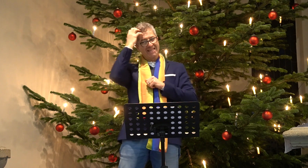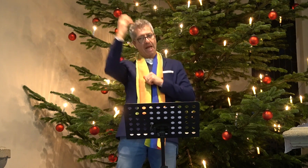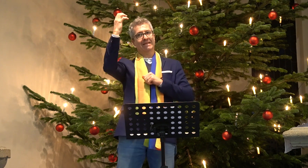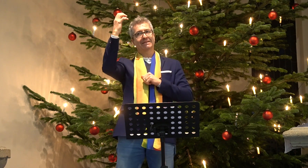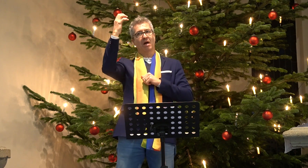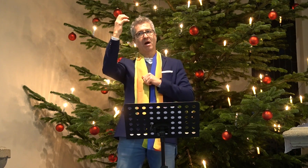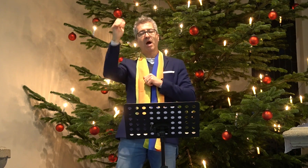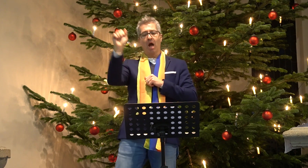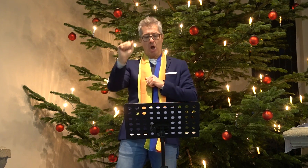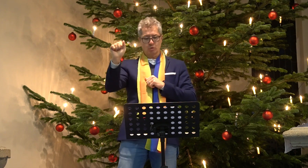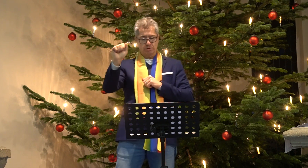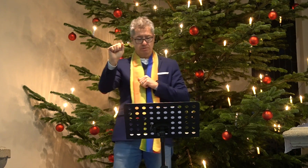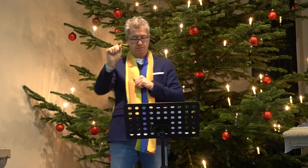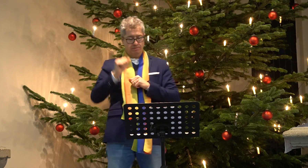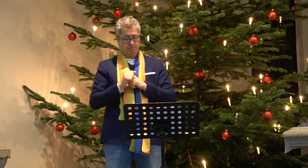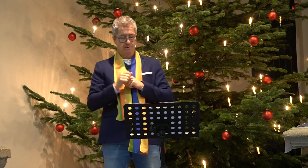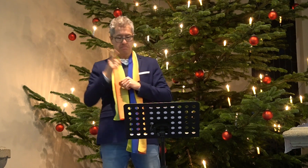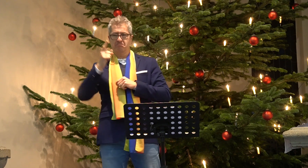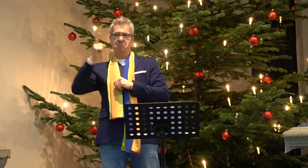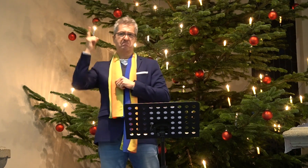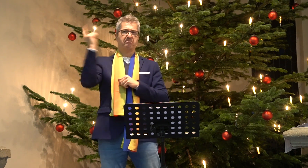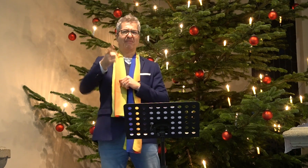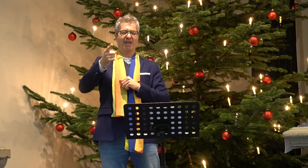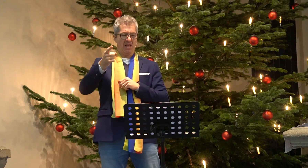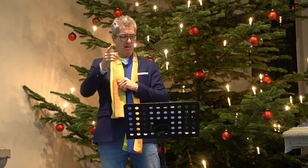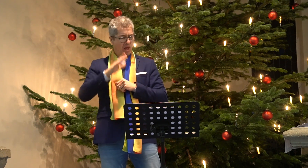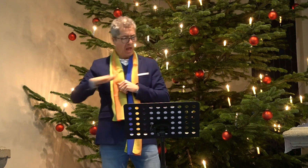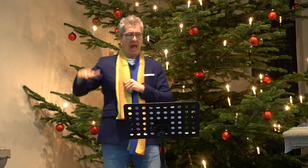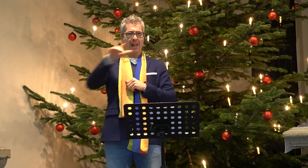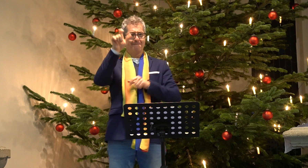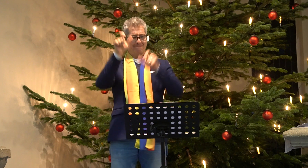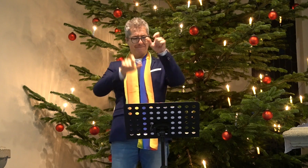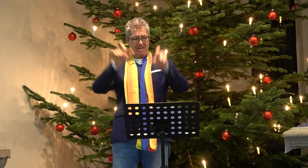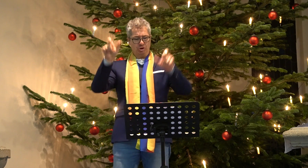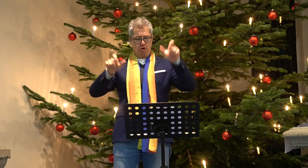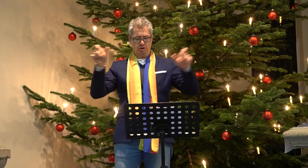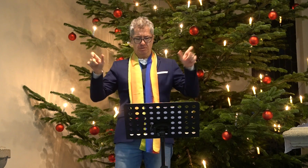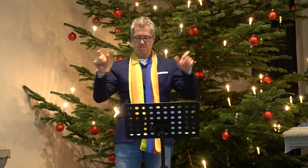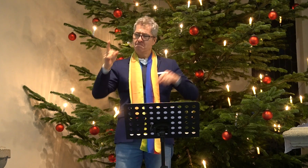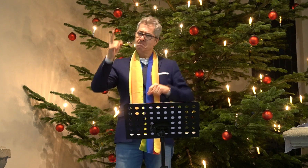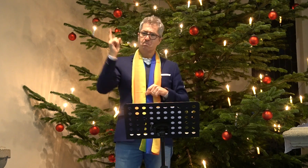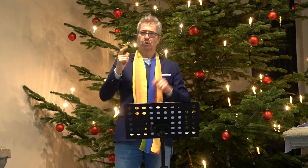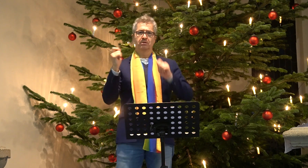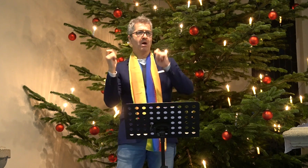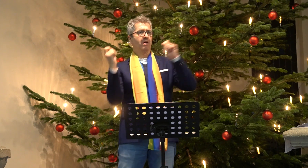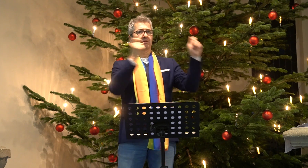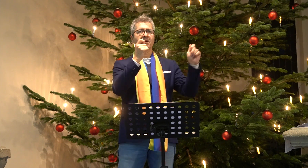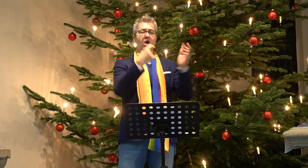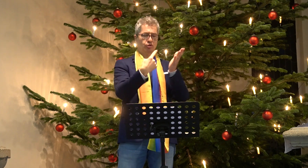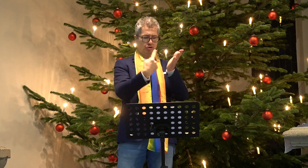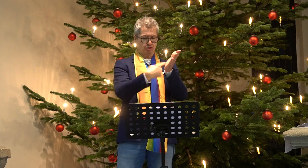Der römische Kaiser Augustus befiehlt: Alle Menschen müssen